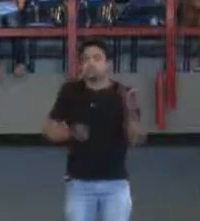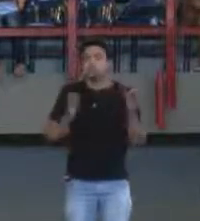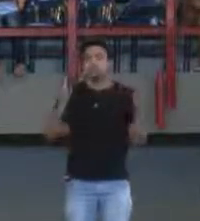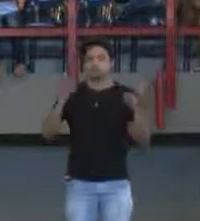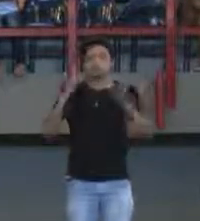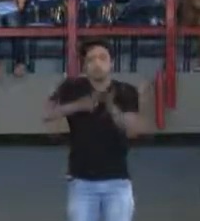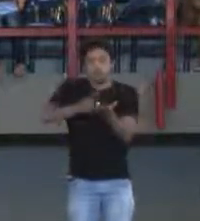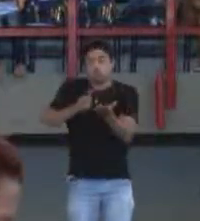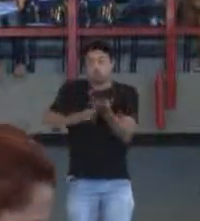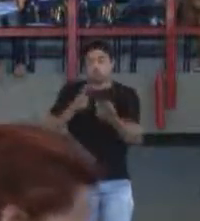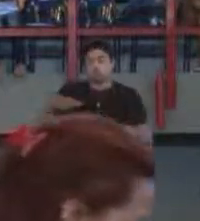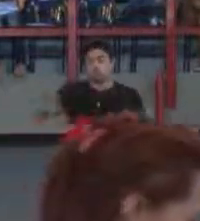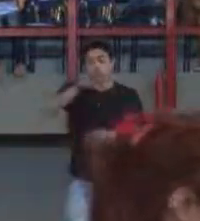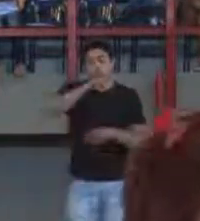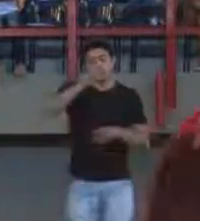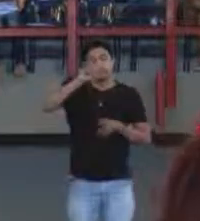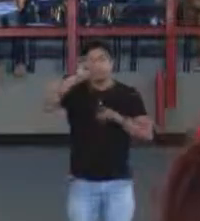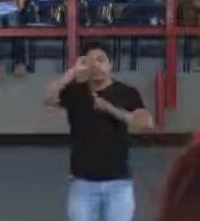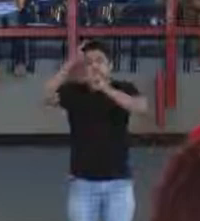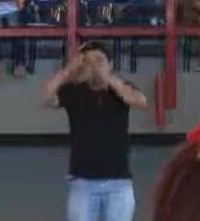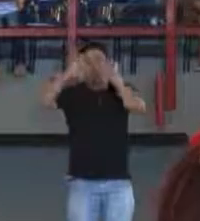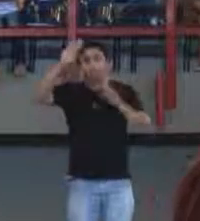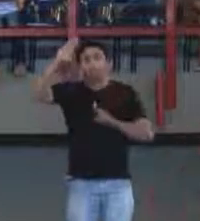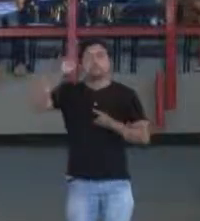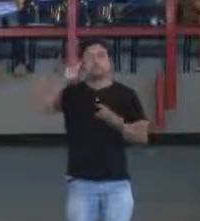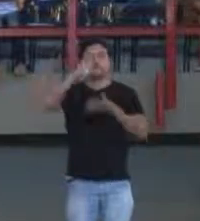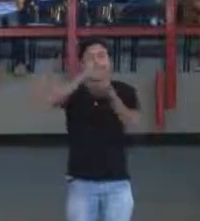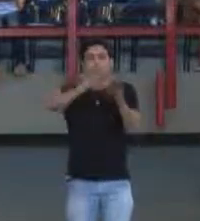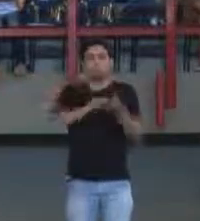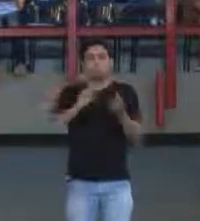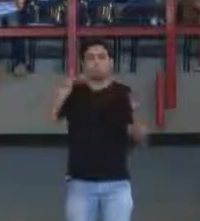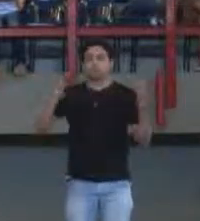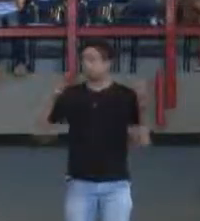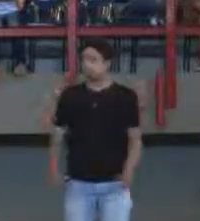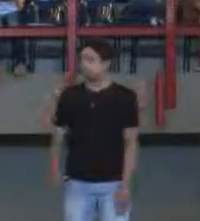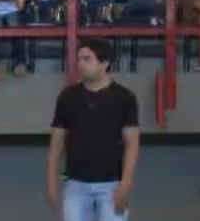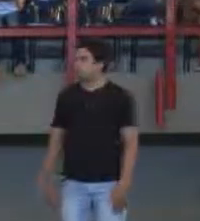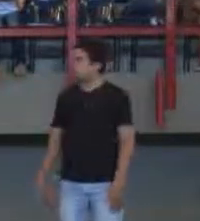fica combinado isso, copiem as ideias principais da questão.